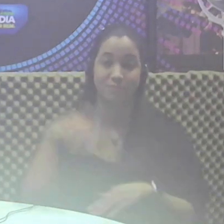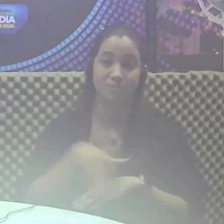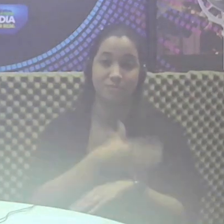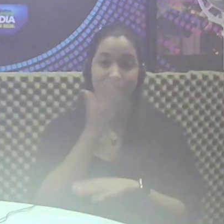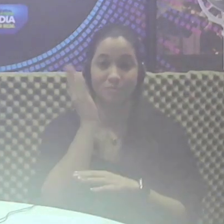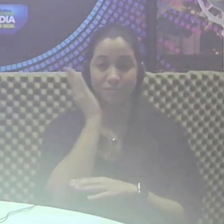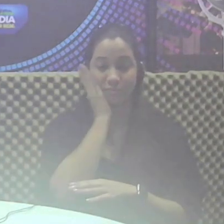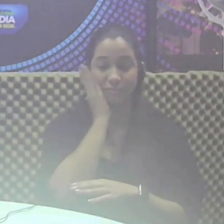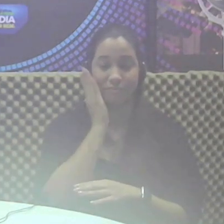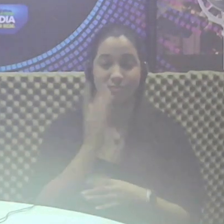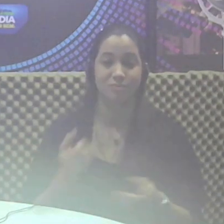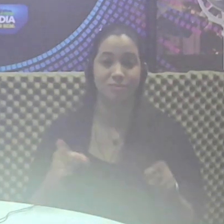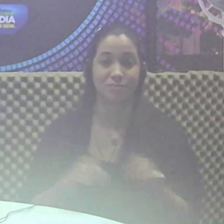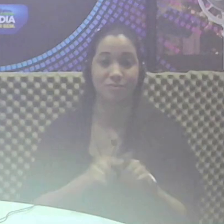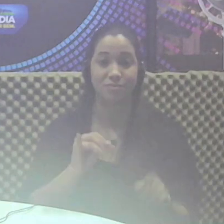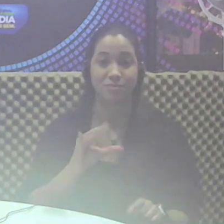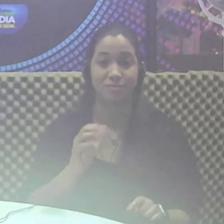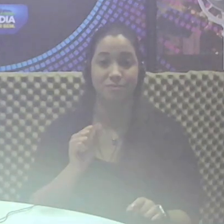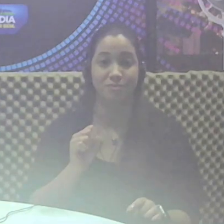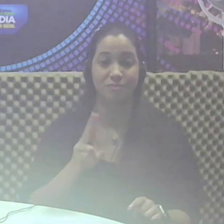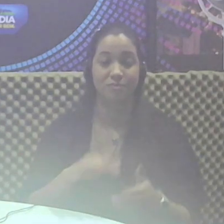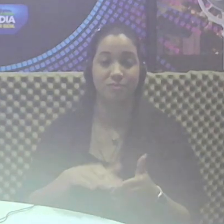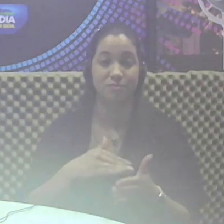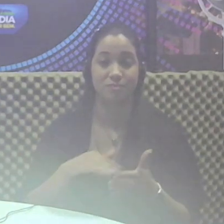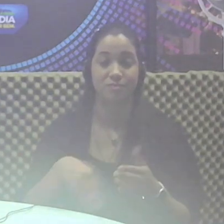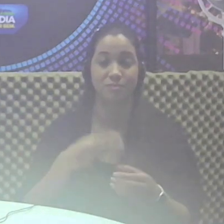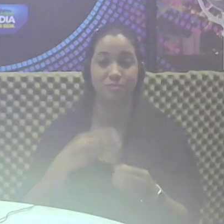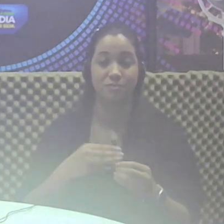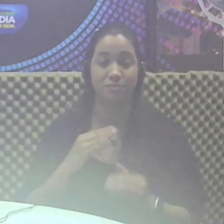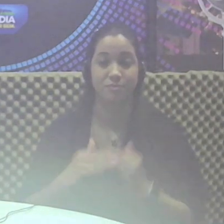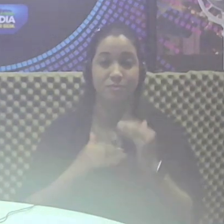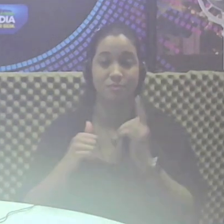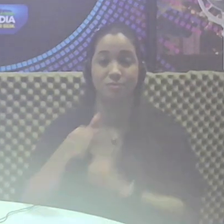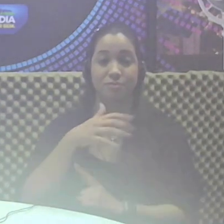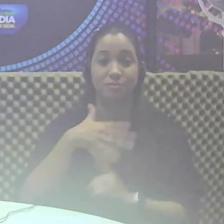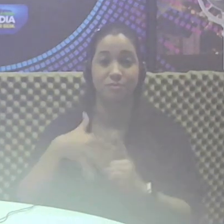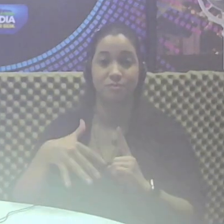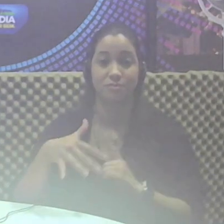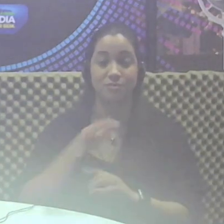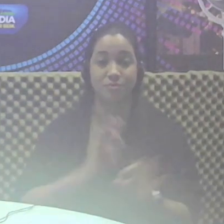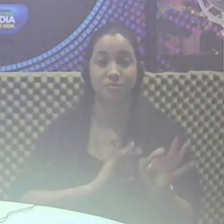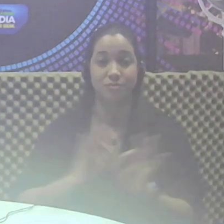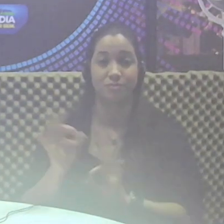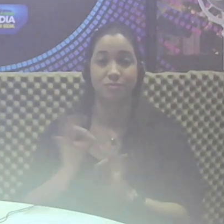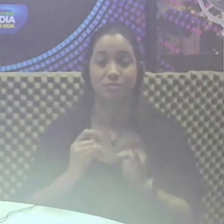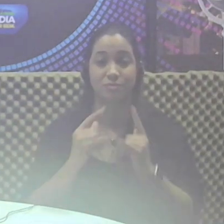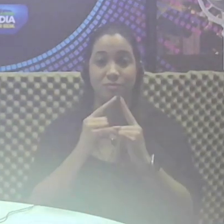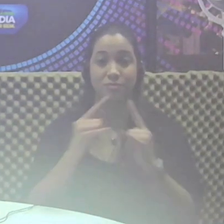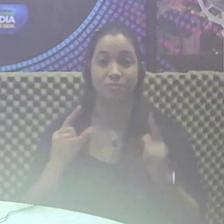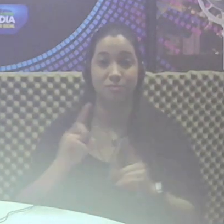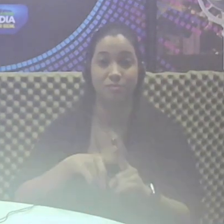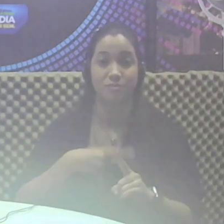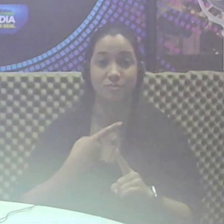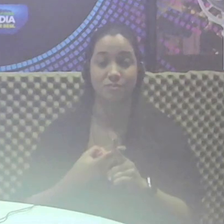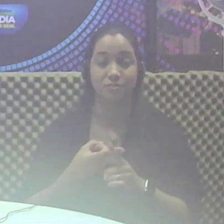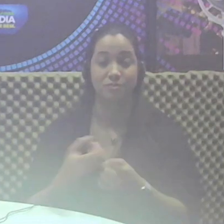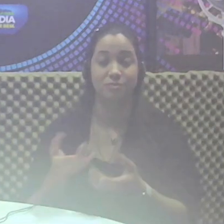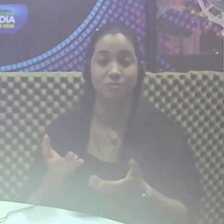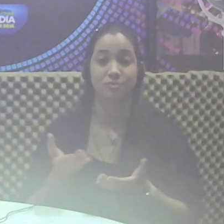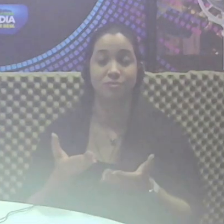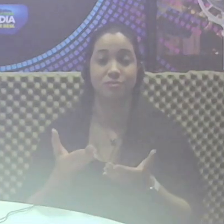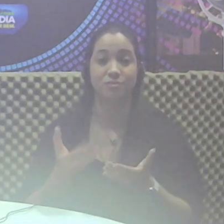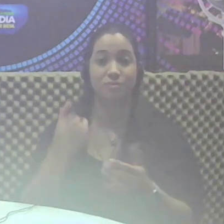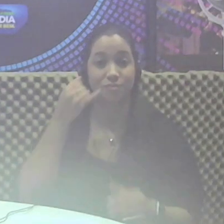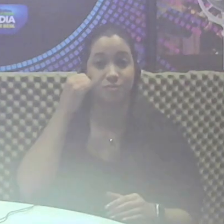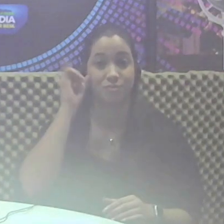Em parceria com a ICASO, a Secretaria Municipal de Desenvolvimento Social organizou um abrigo extra. O espaço fica no bairro